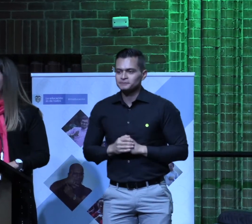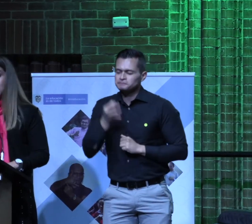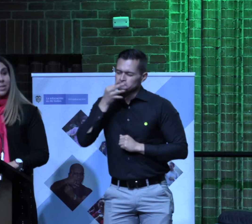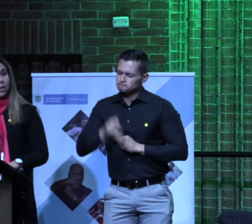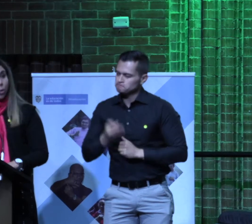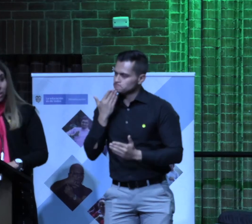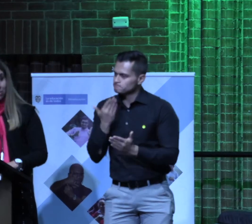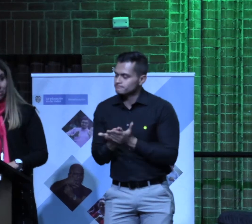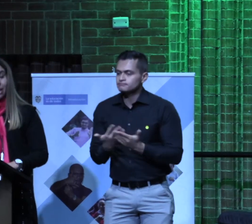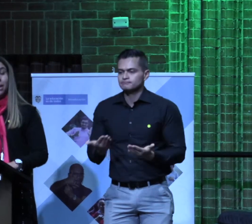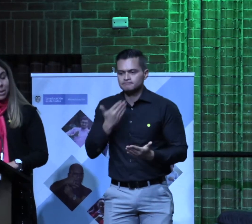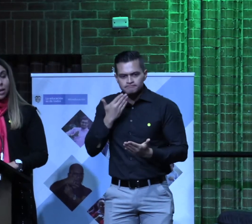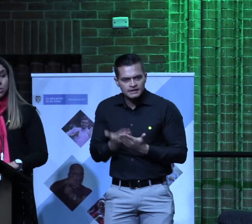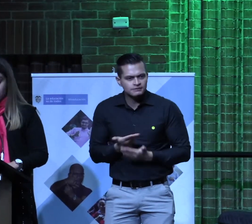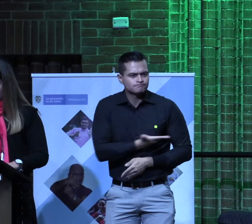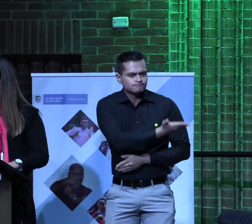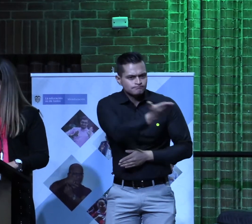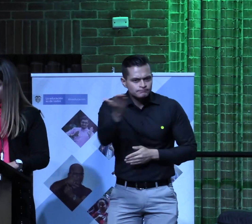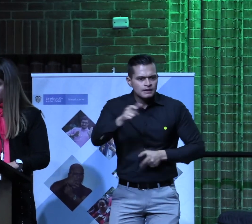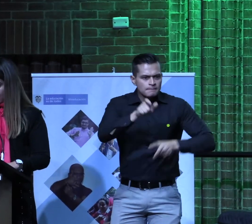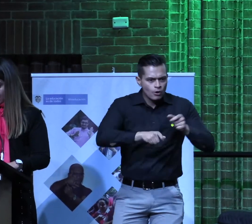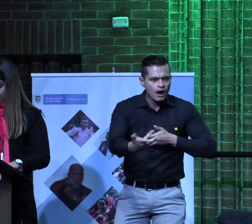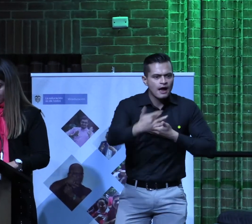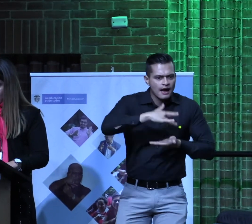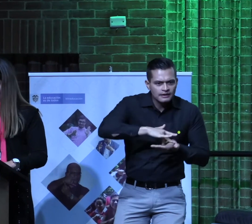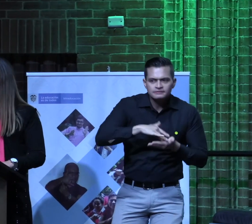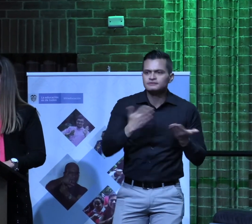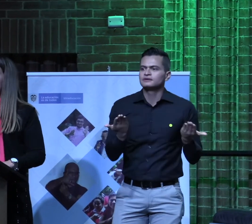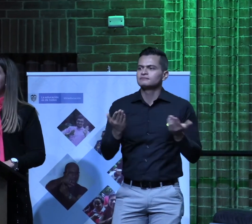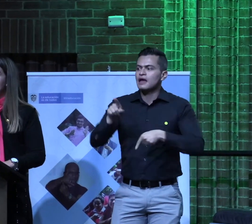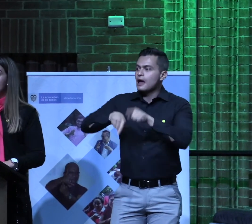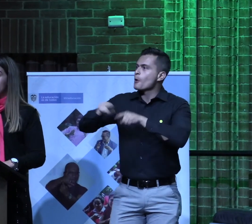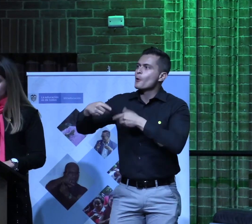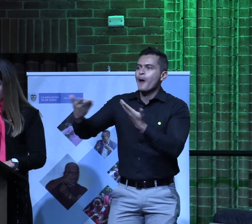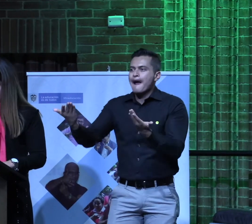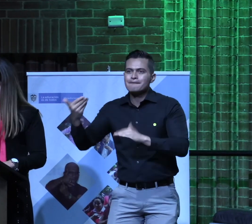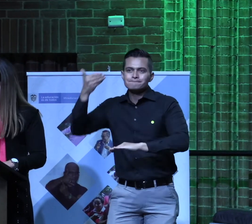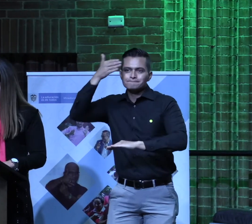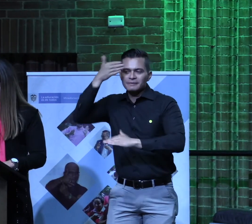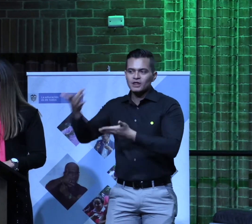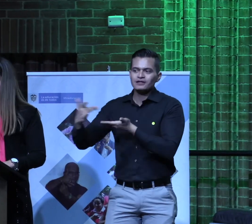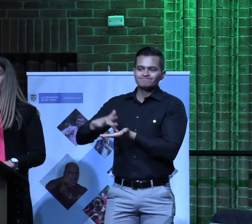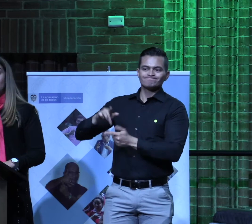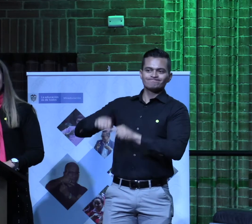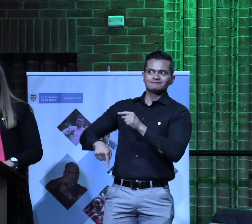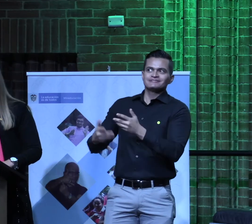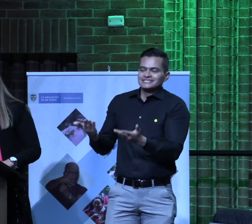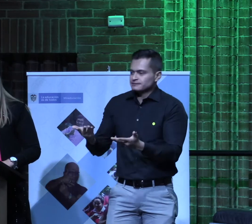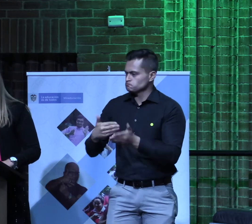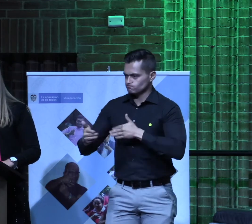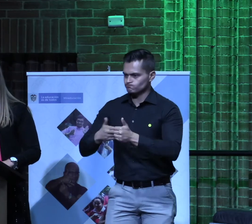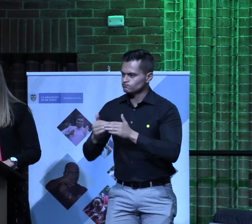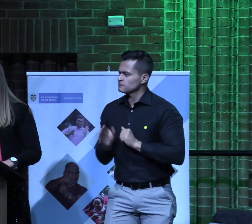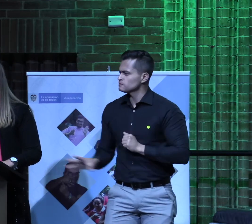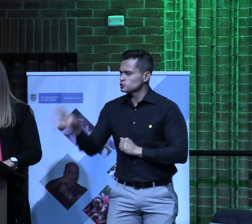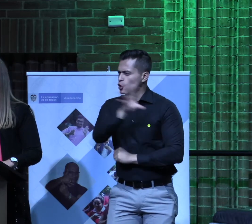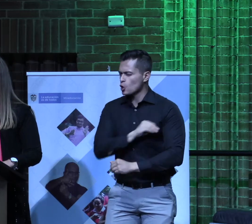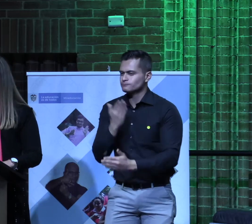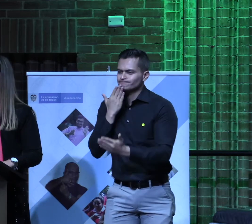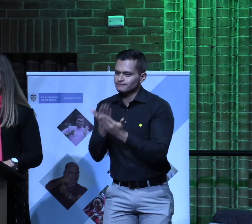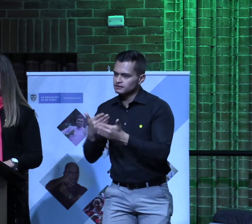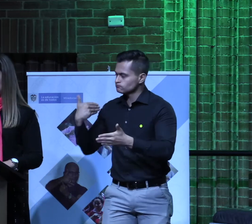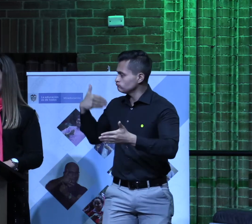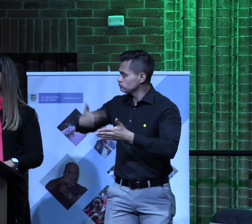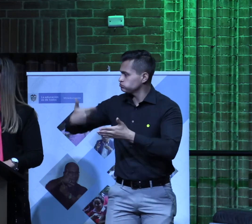a todos los que están hoy y también a los que no nos pueden acompañar por el trabajo que hicieron durante este año. Los datos que voy a presentar